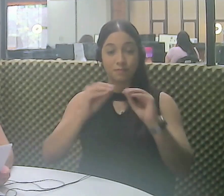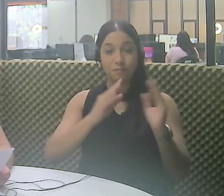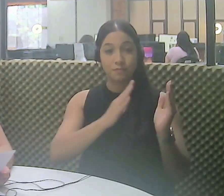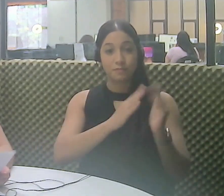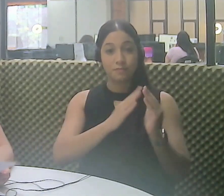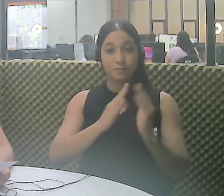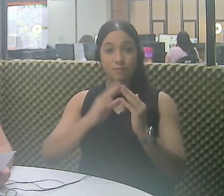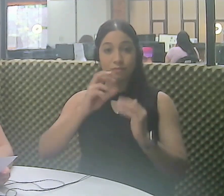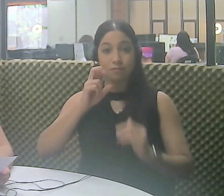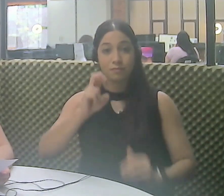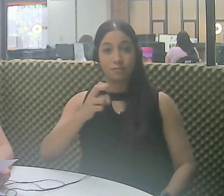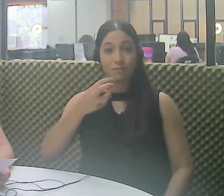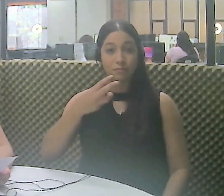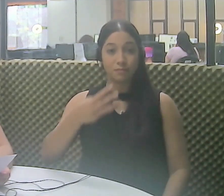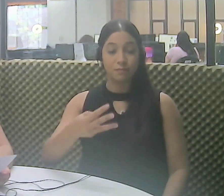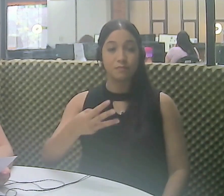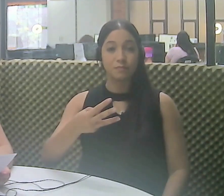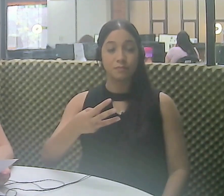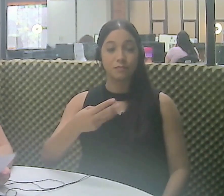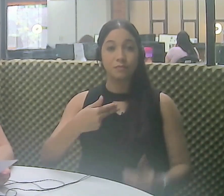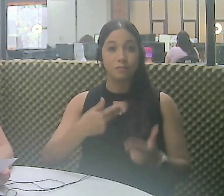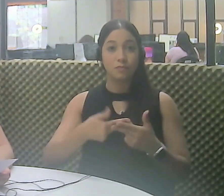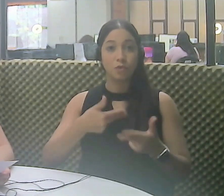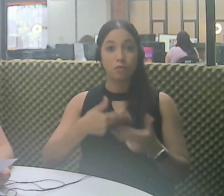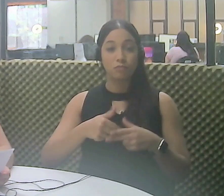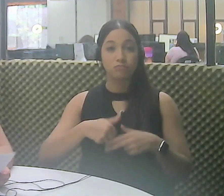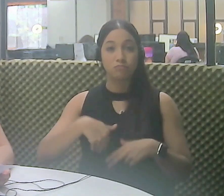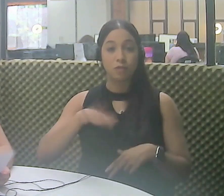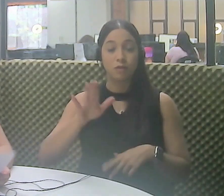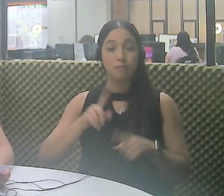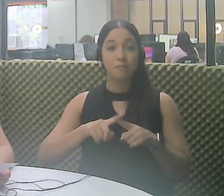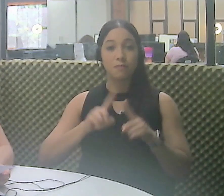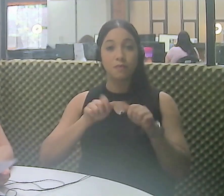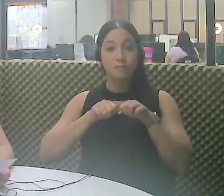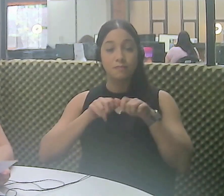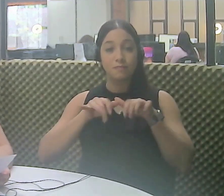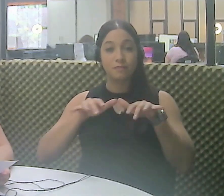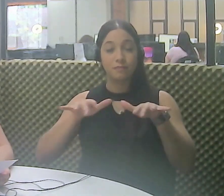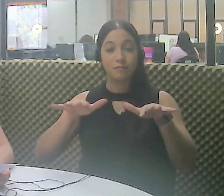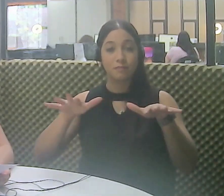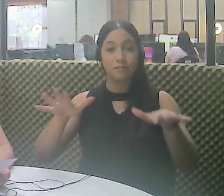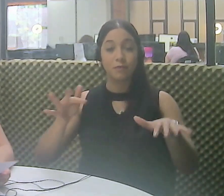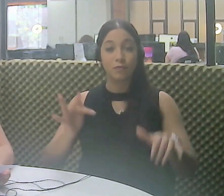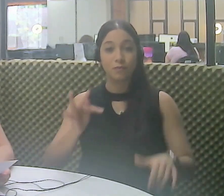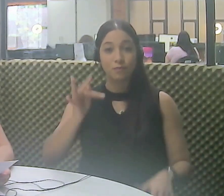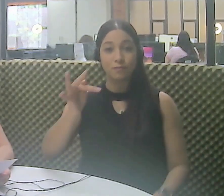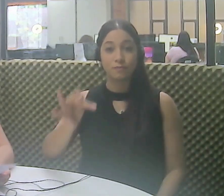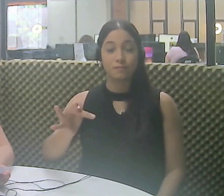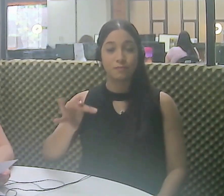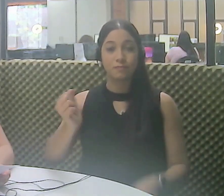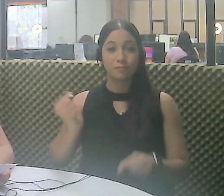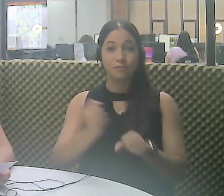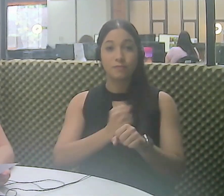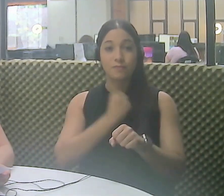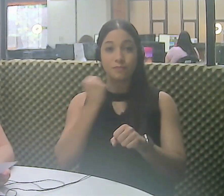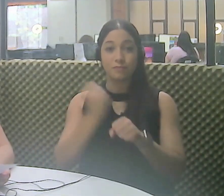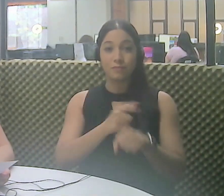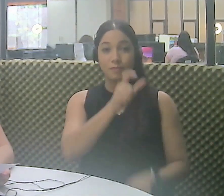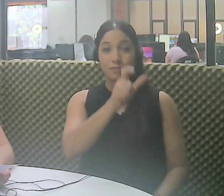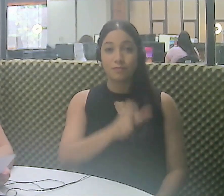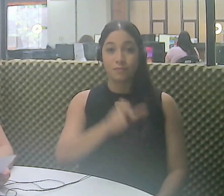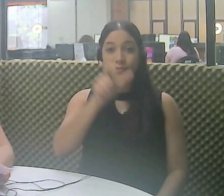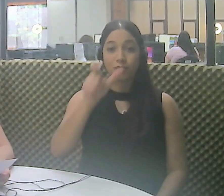de 53 grandes consumidores, mas será expandido para os demais consumidores em breve. Os construtores tiveram